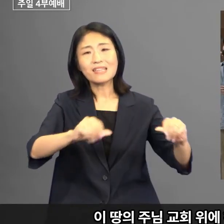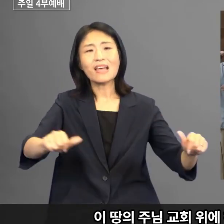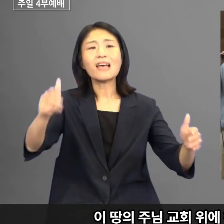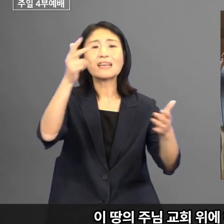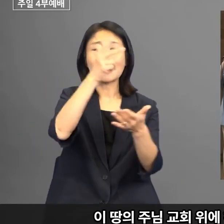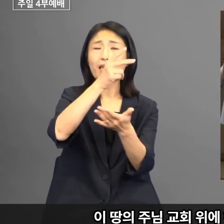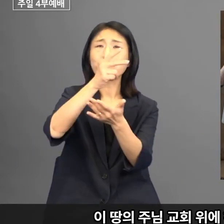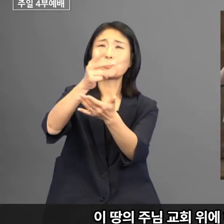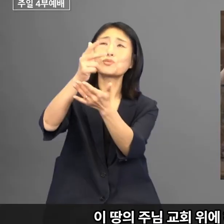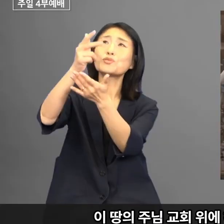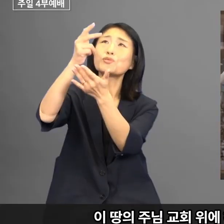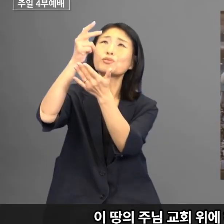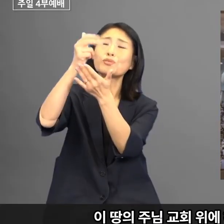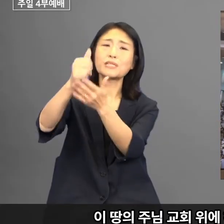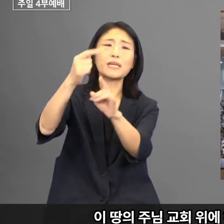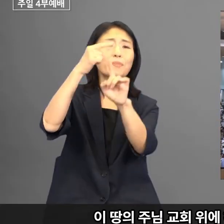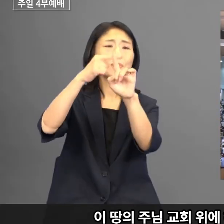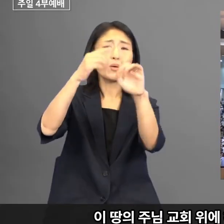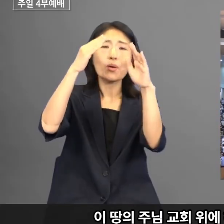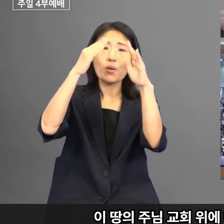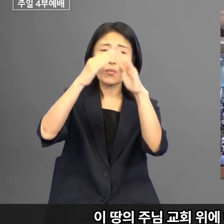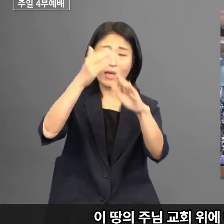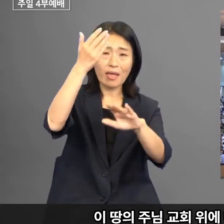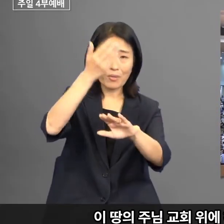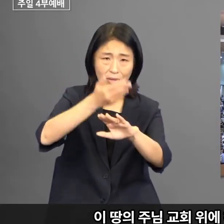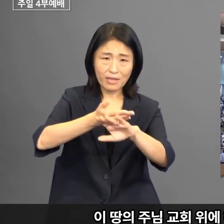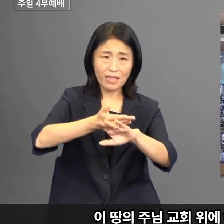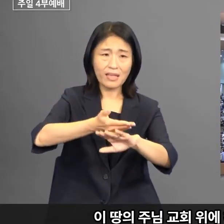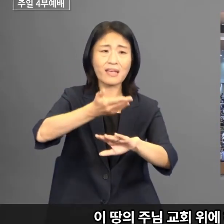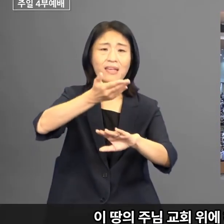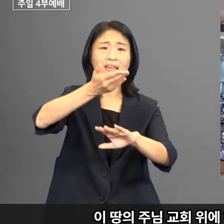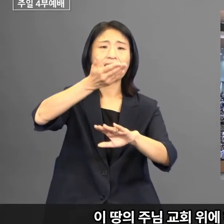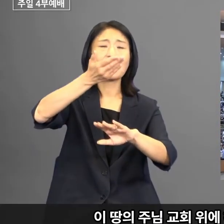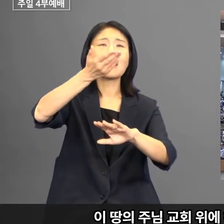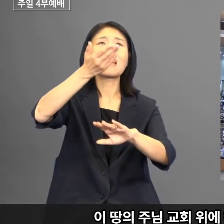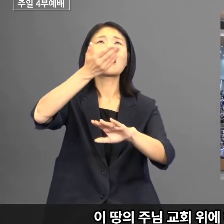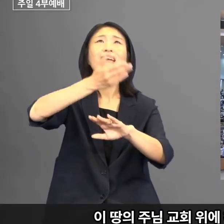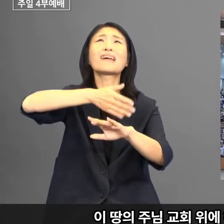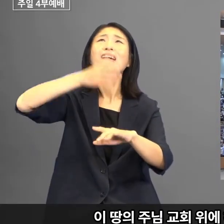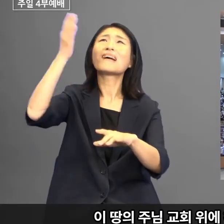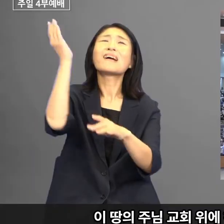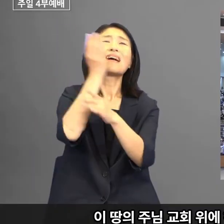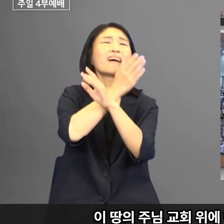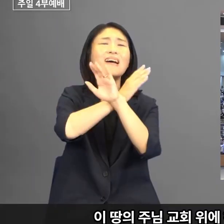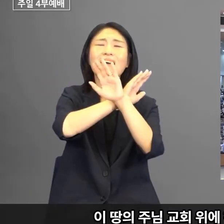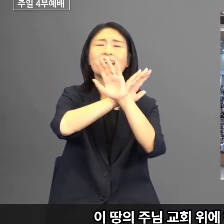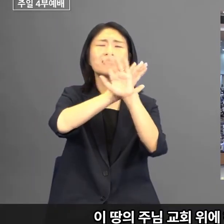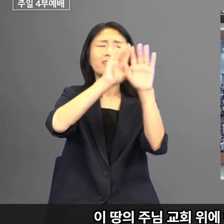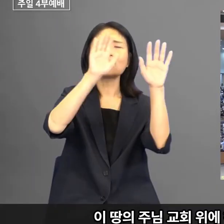이 땅에 주님 교회 하늘의 생기를 부어주소서.